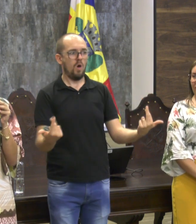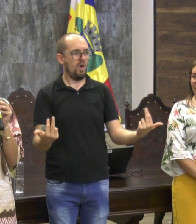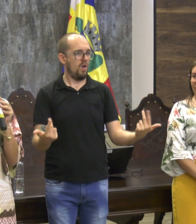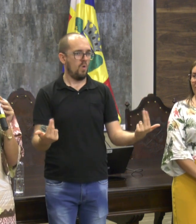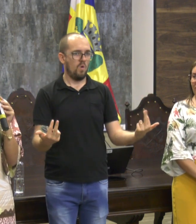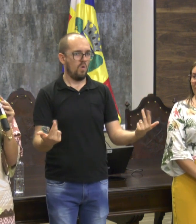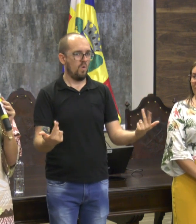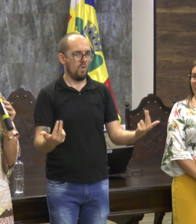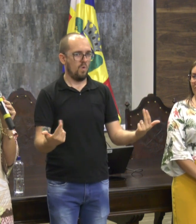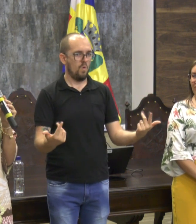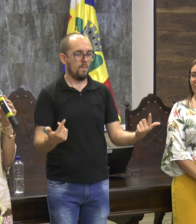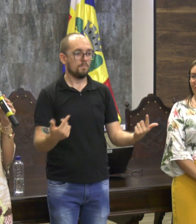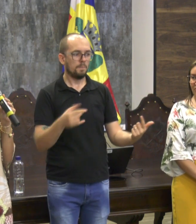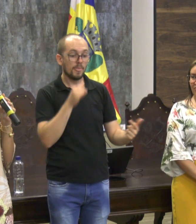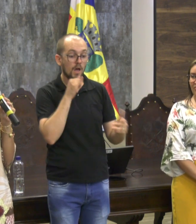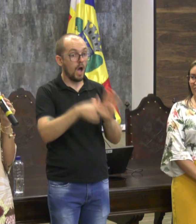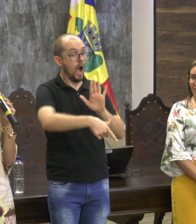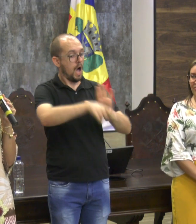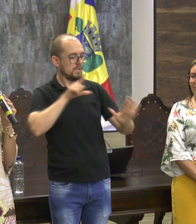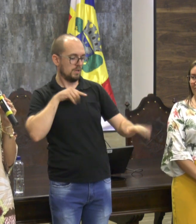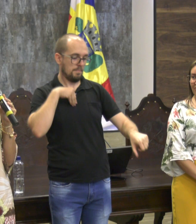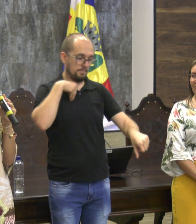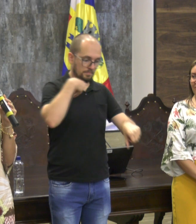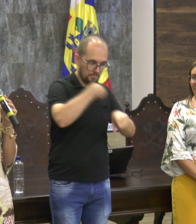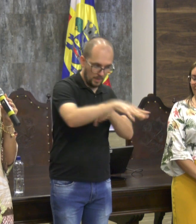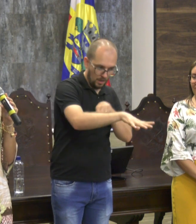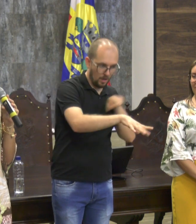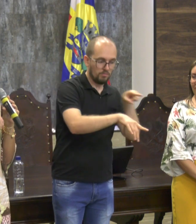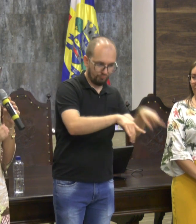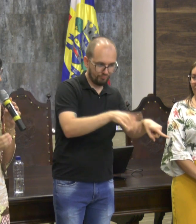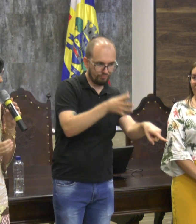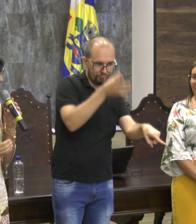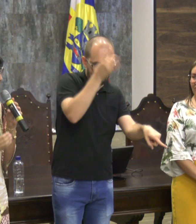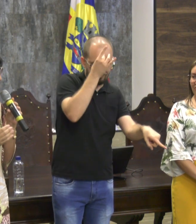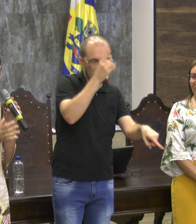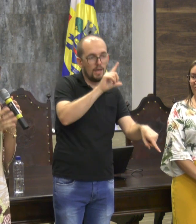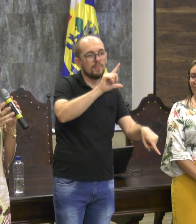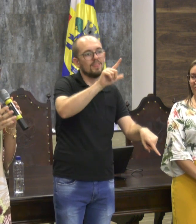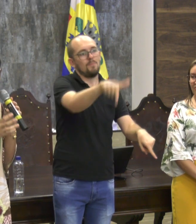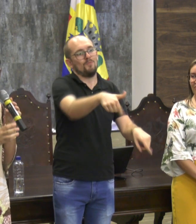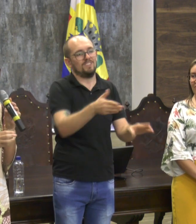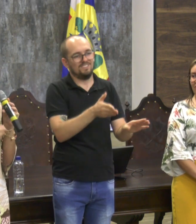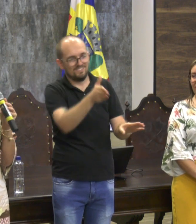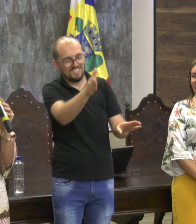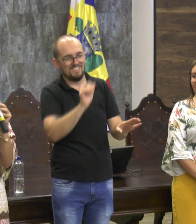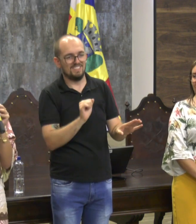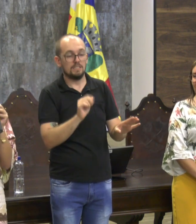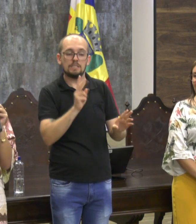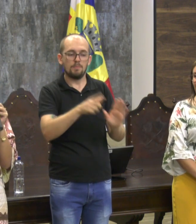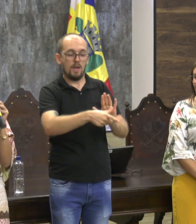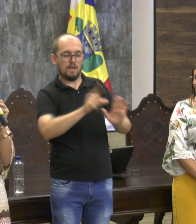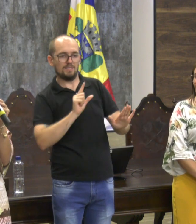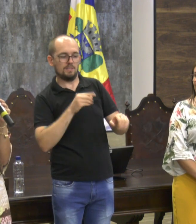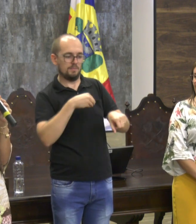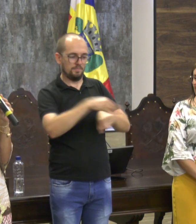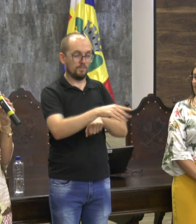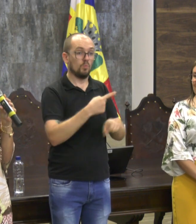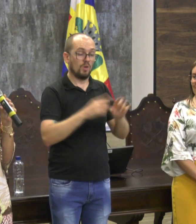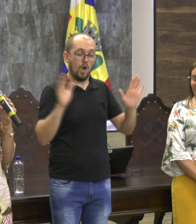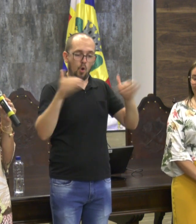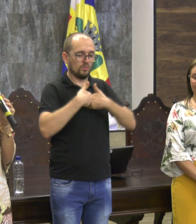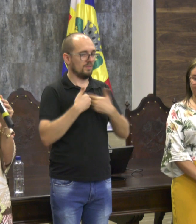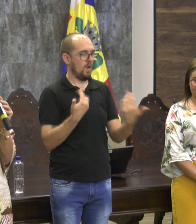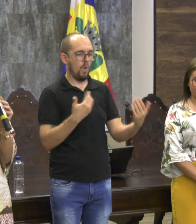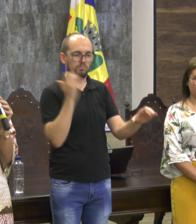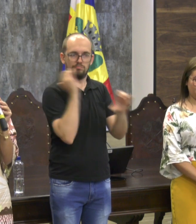gente ganha quando a gente antecipa as informações para o autista, que também tem um processo complicado da comunicação